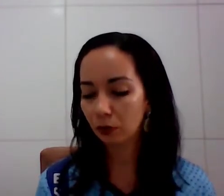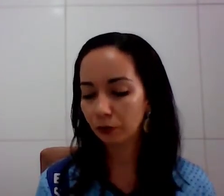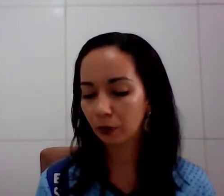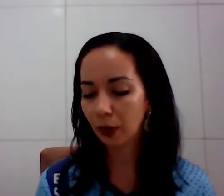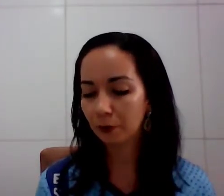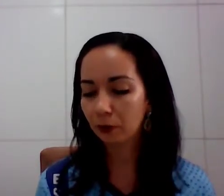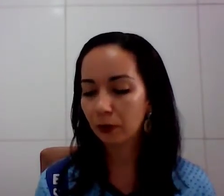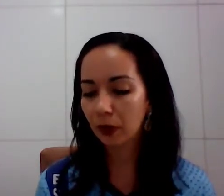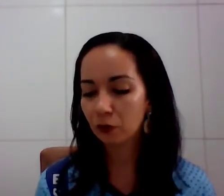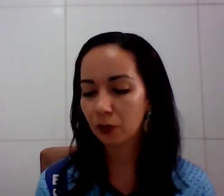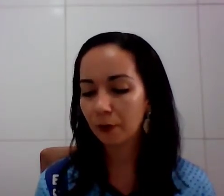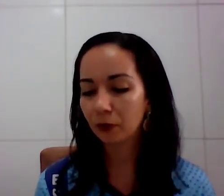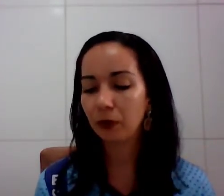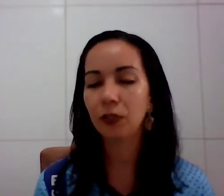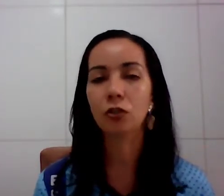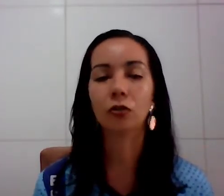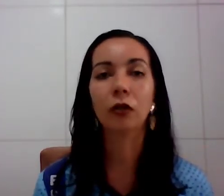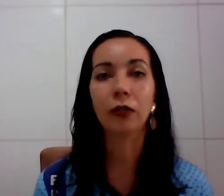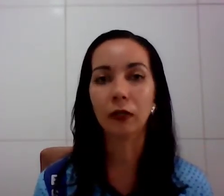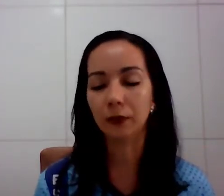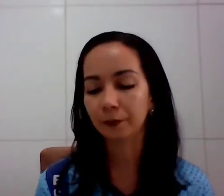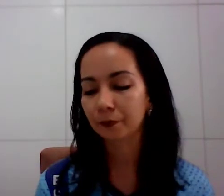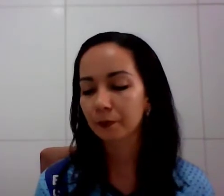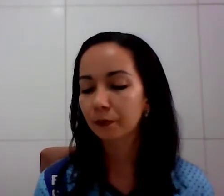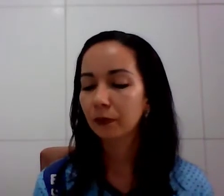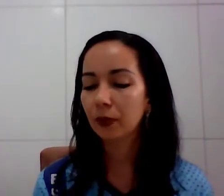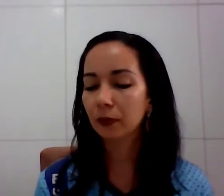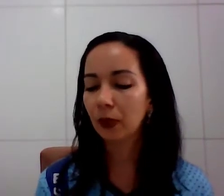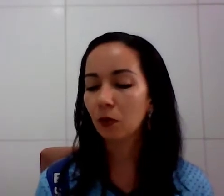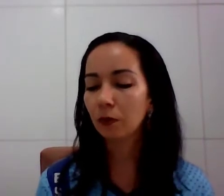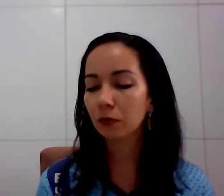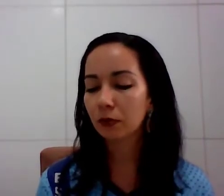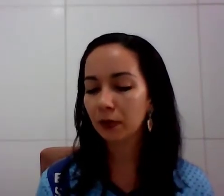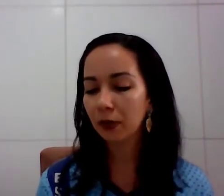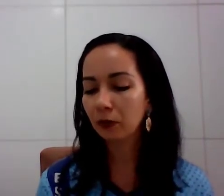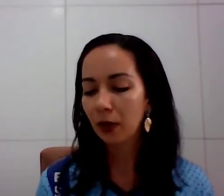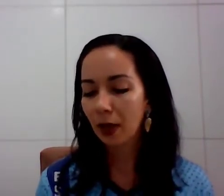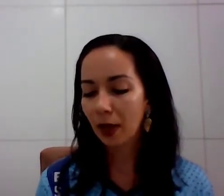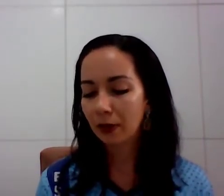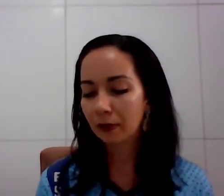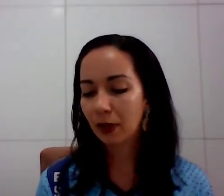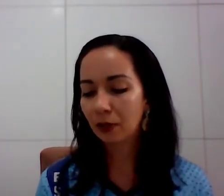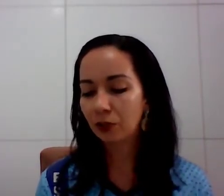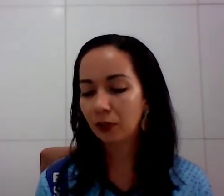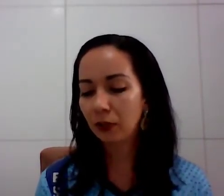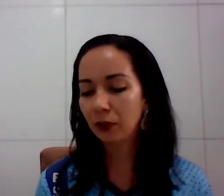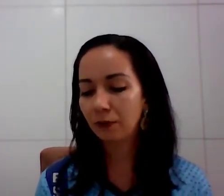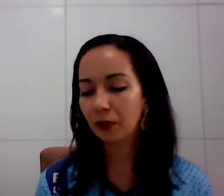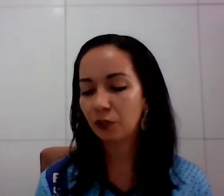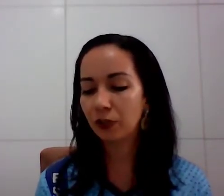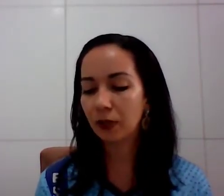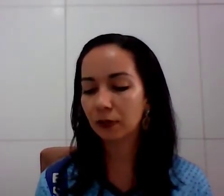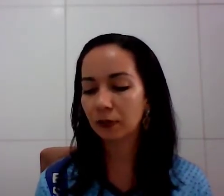do vocábulo grego chamado histori, que tem como conceito a ideia de